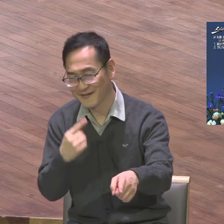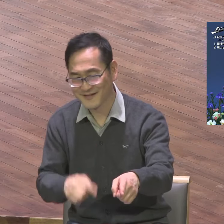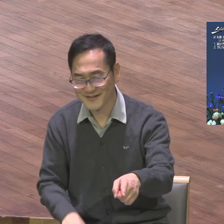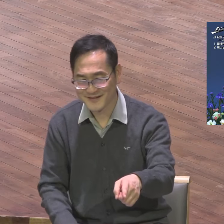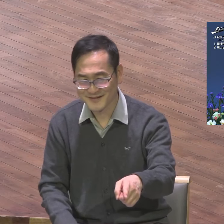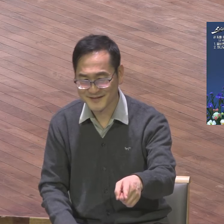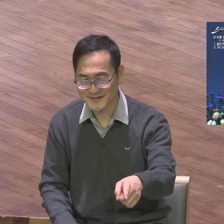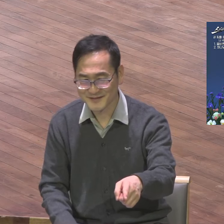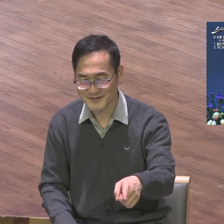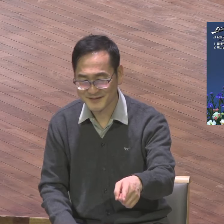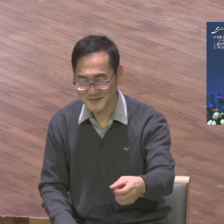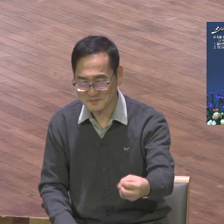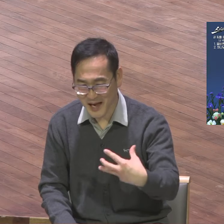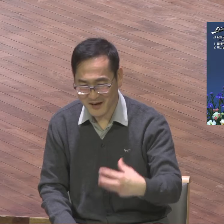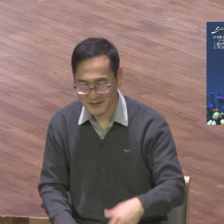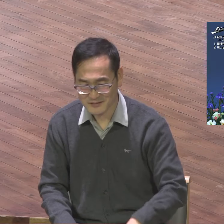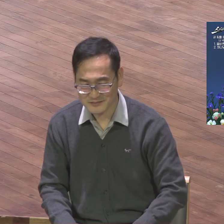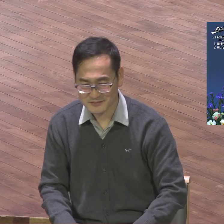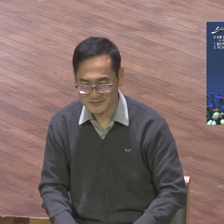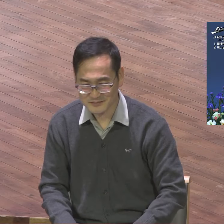끄는 답이 하나 있었어요.